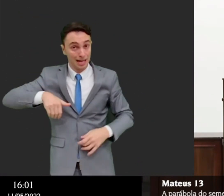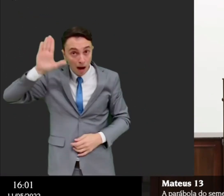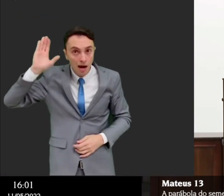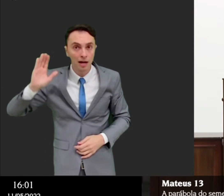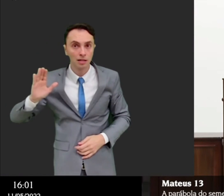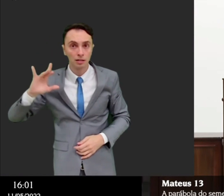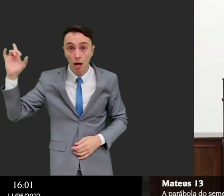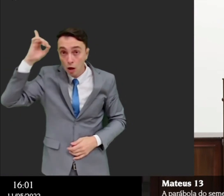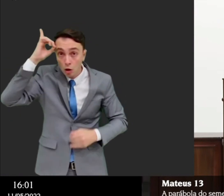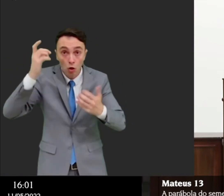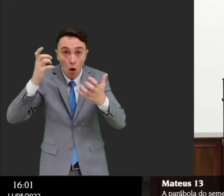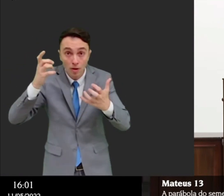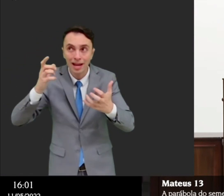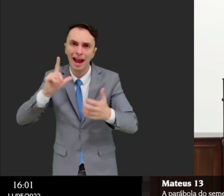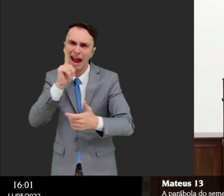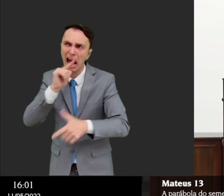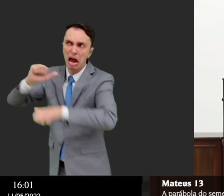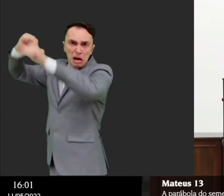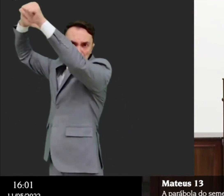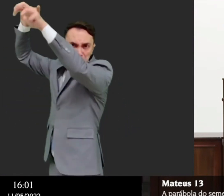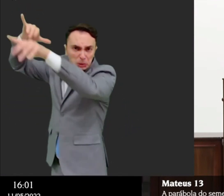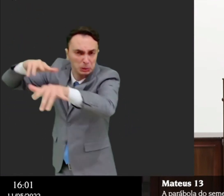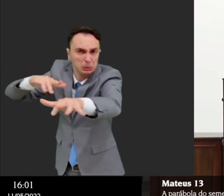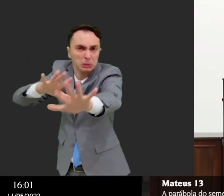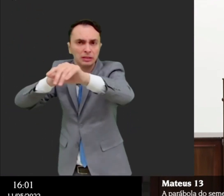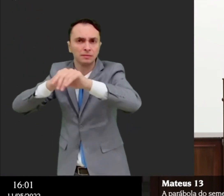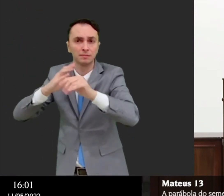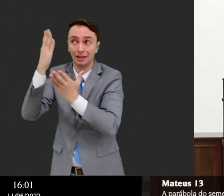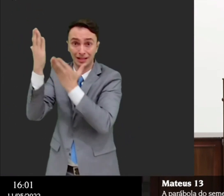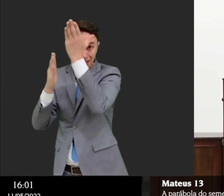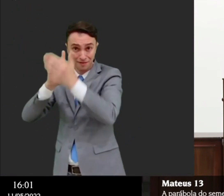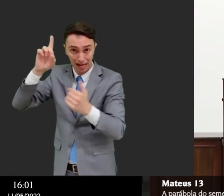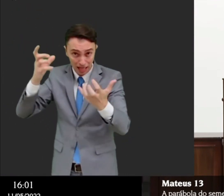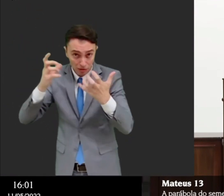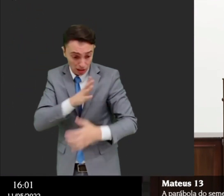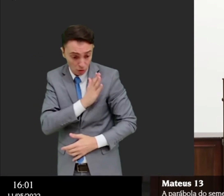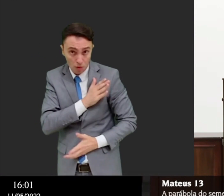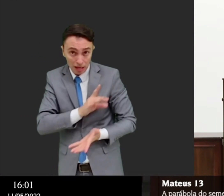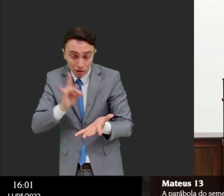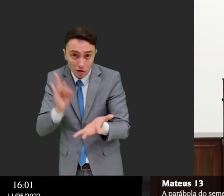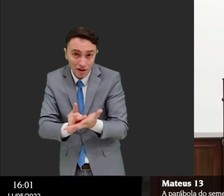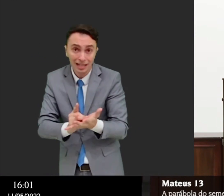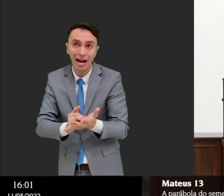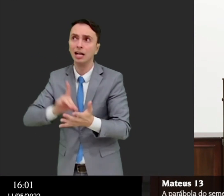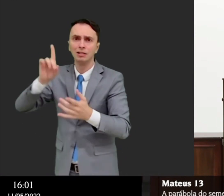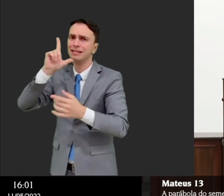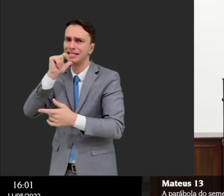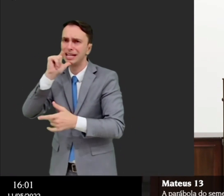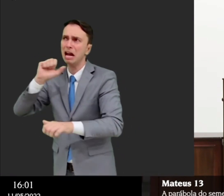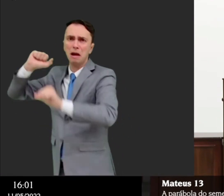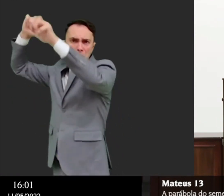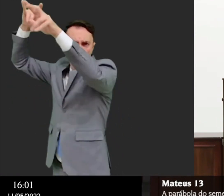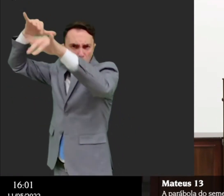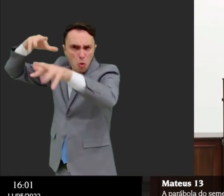Você quer dom, vai ter mais água. Você quer servir a Deus de todo o coração, vai ter mais água na tua